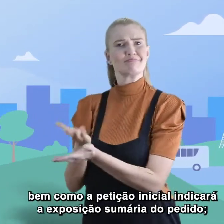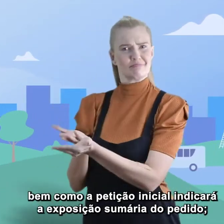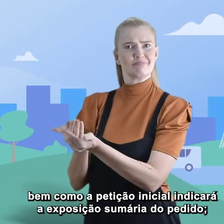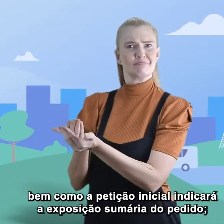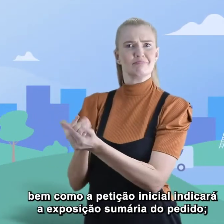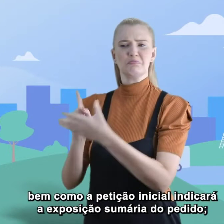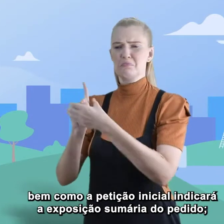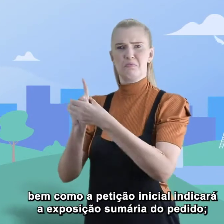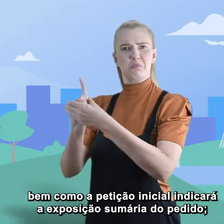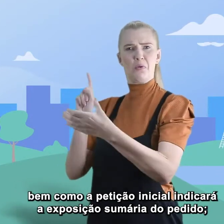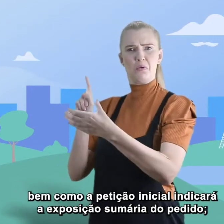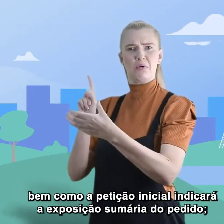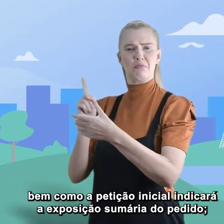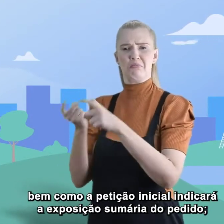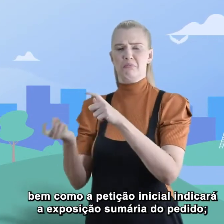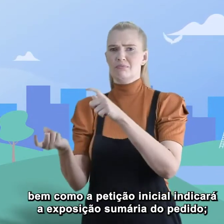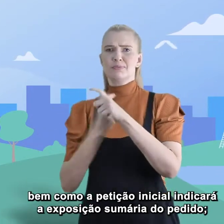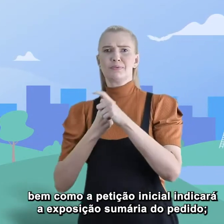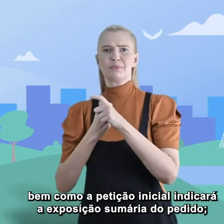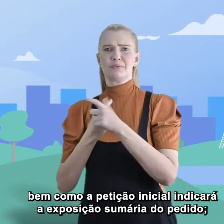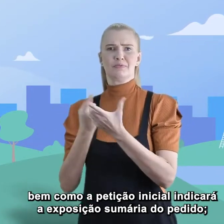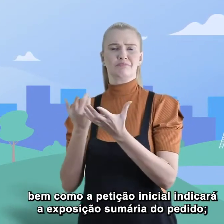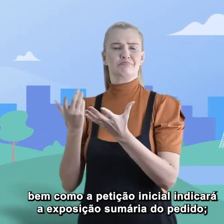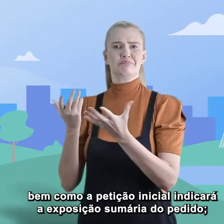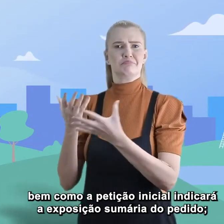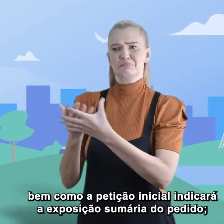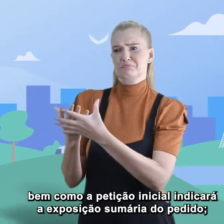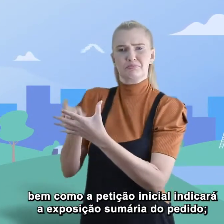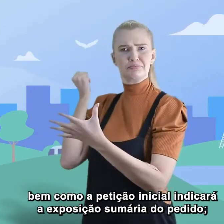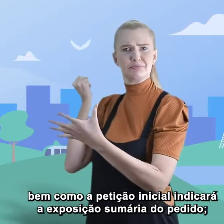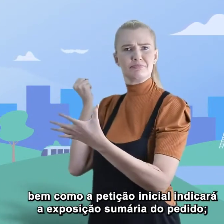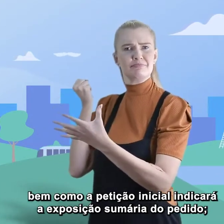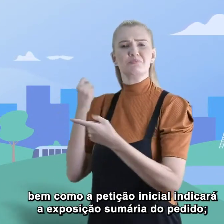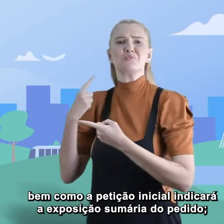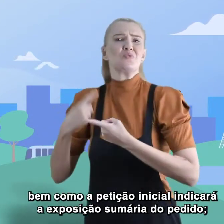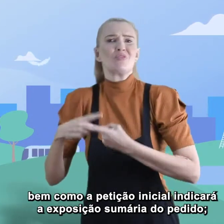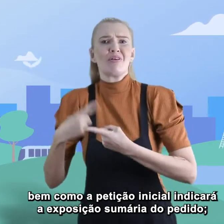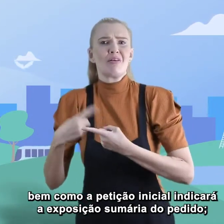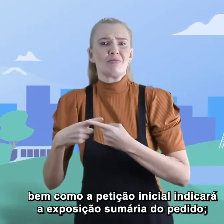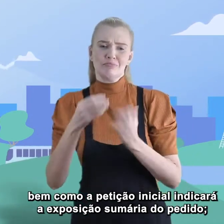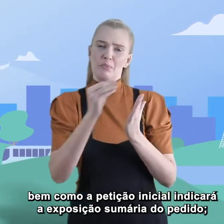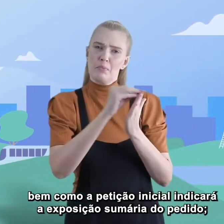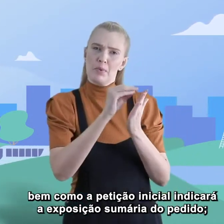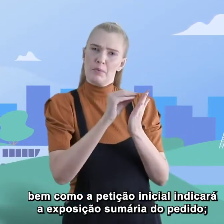bem como a petição inicial indicará a exposição sumária do pedido.